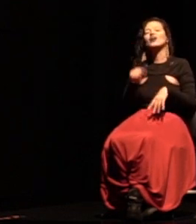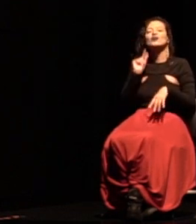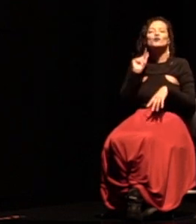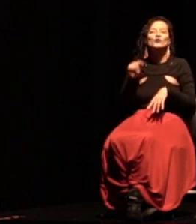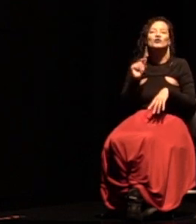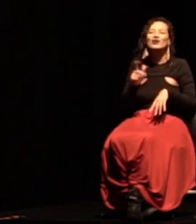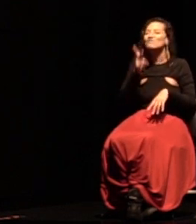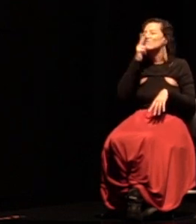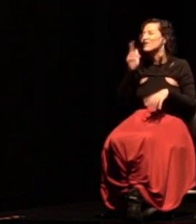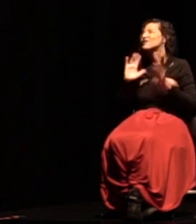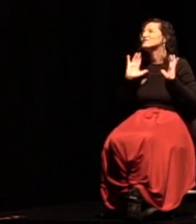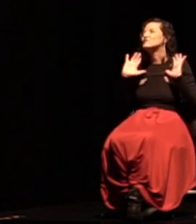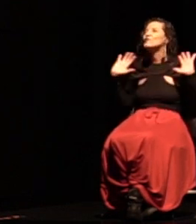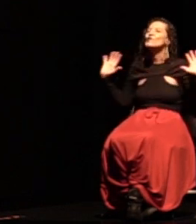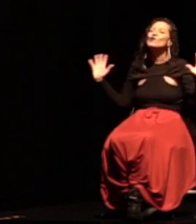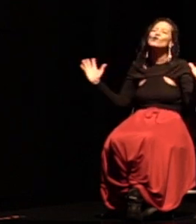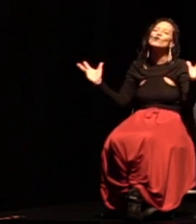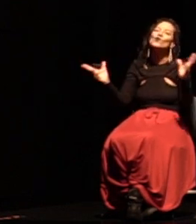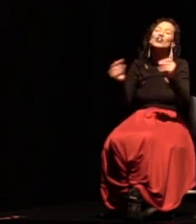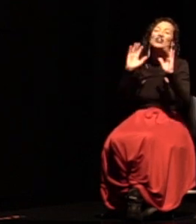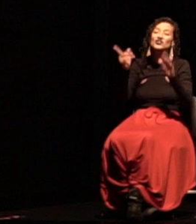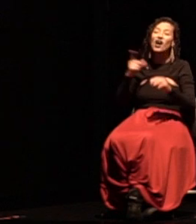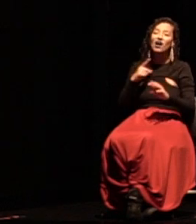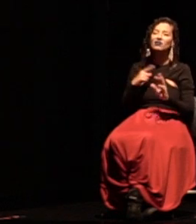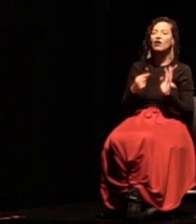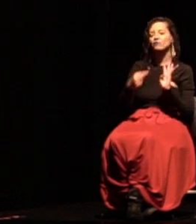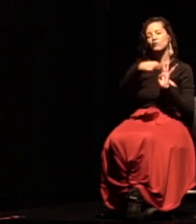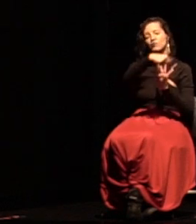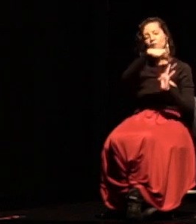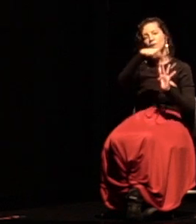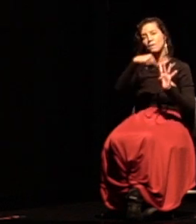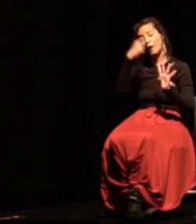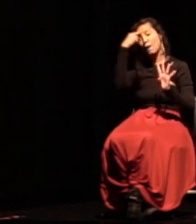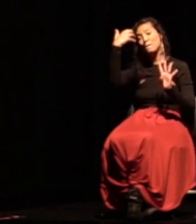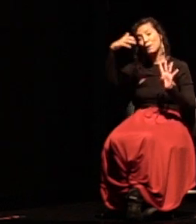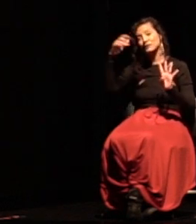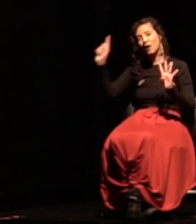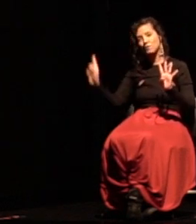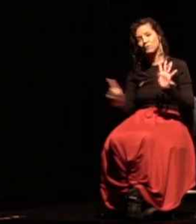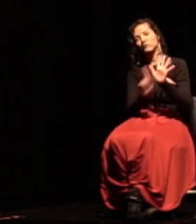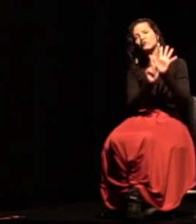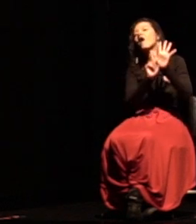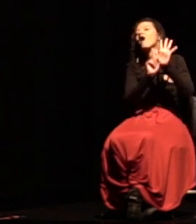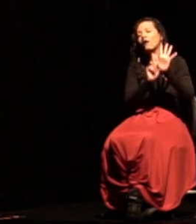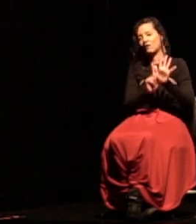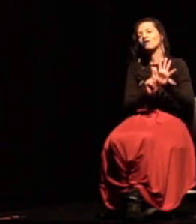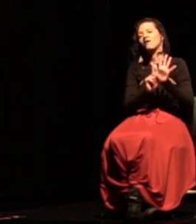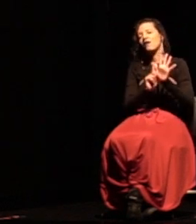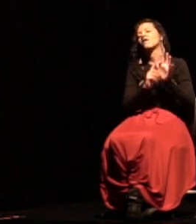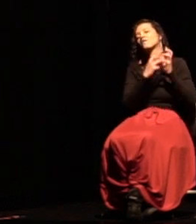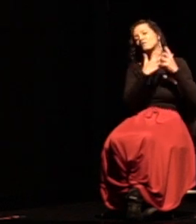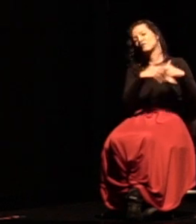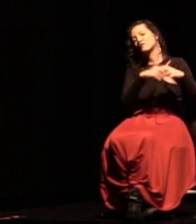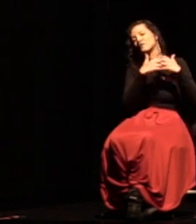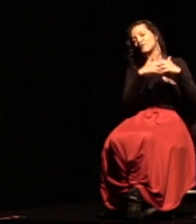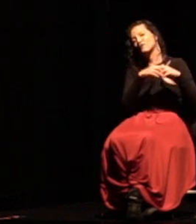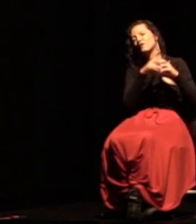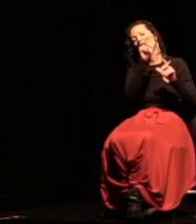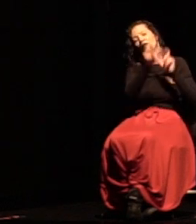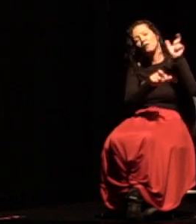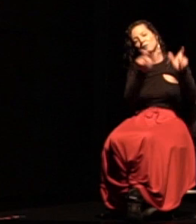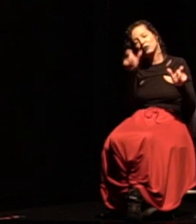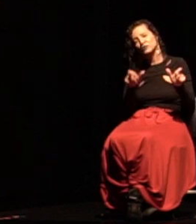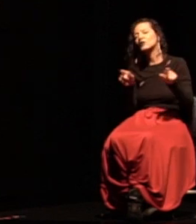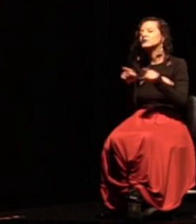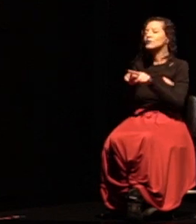acréscimo a toda a malha que já existia do pensar com os pensadores e com os críticos e